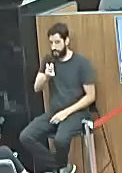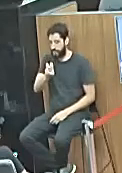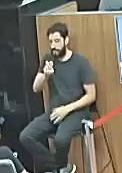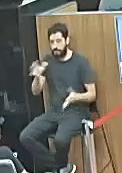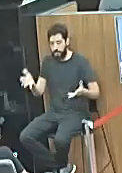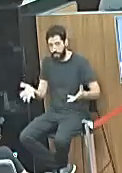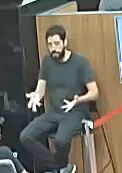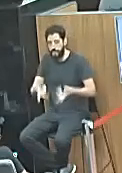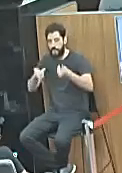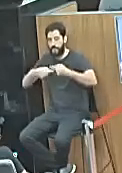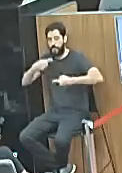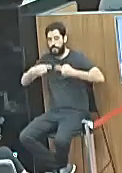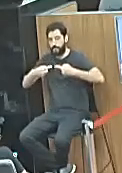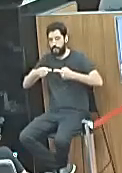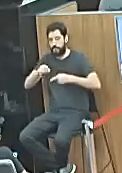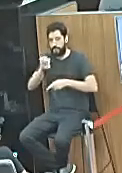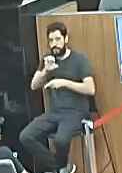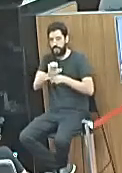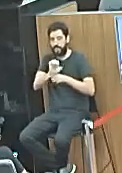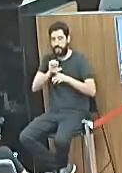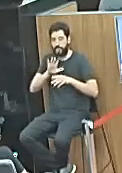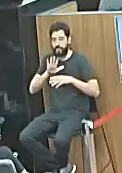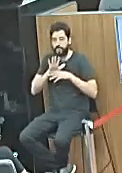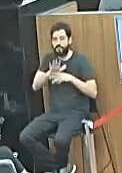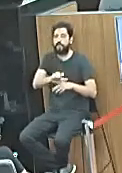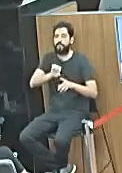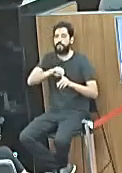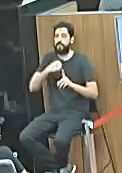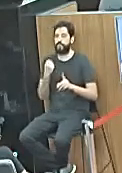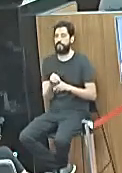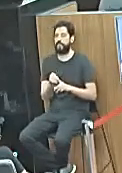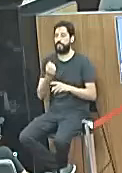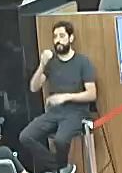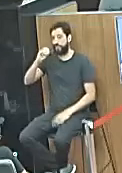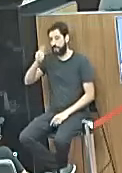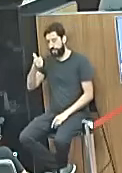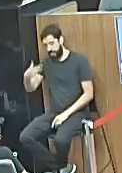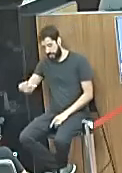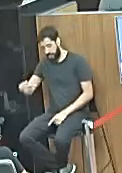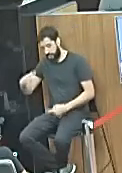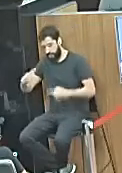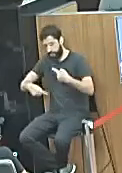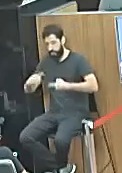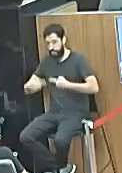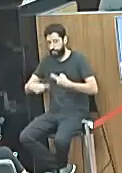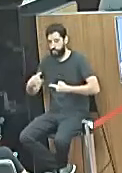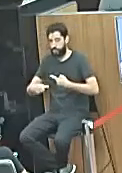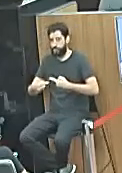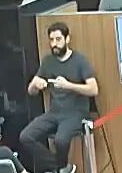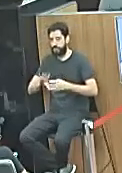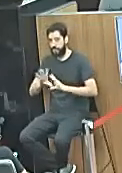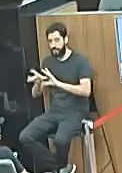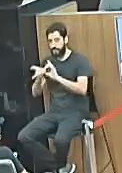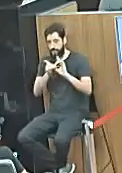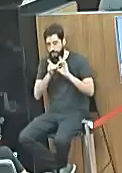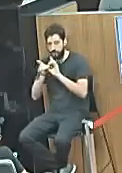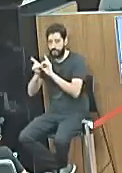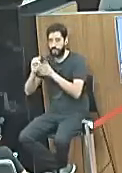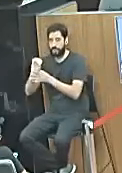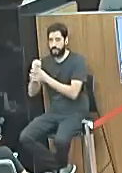aprimoramento da política estadual de assistência social 067 políticas de integração e segurança